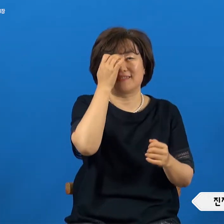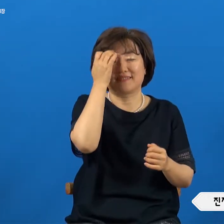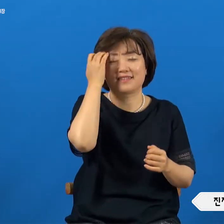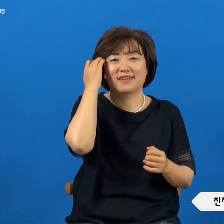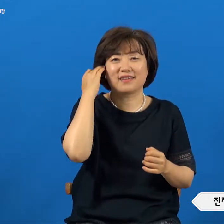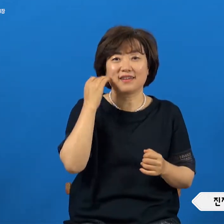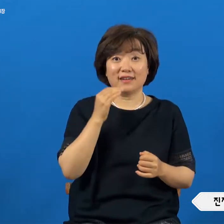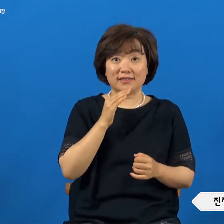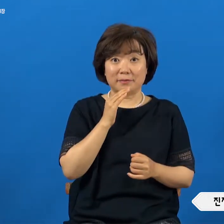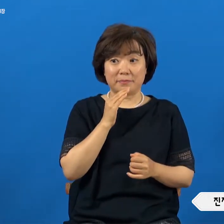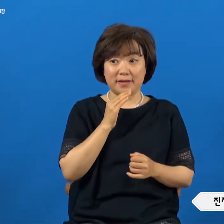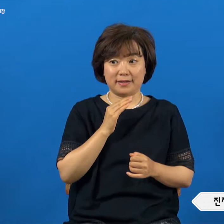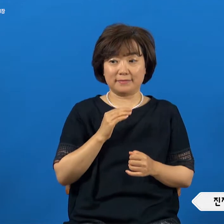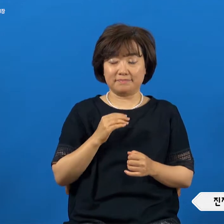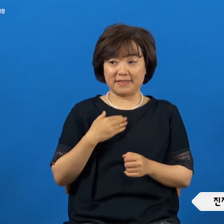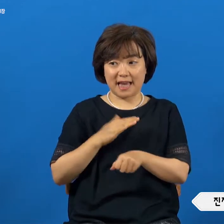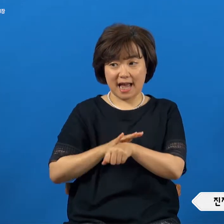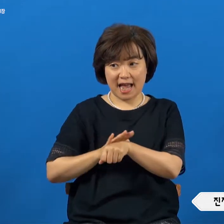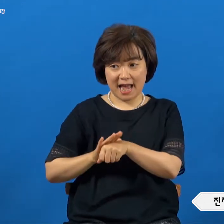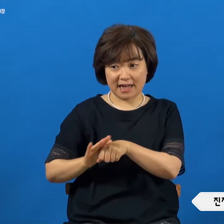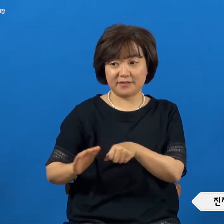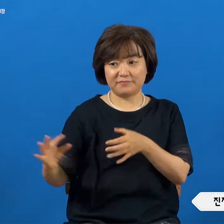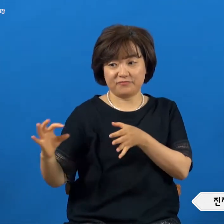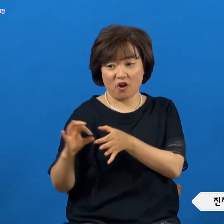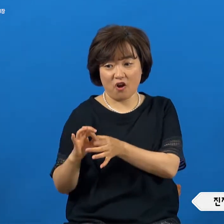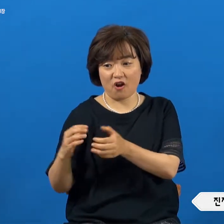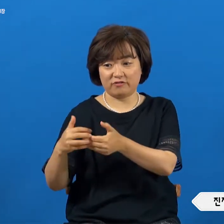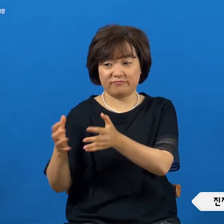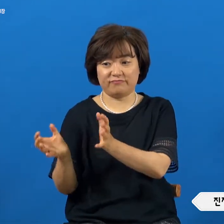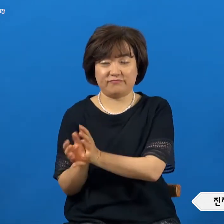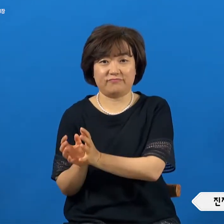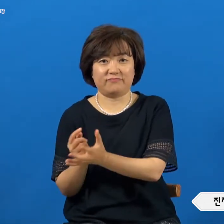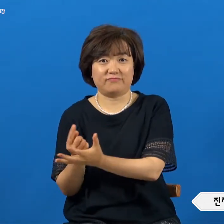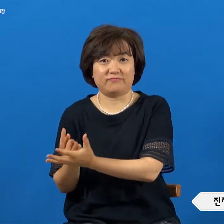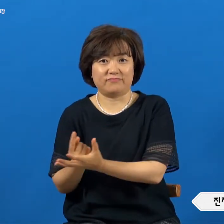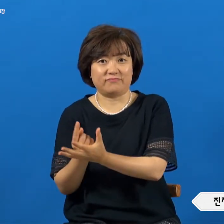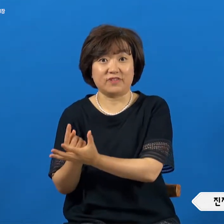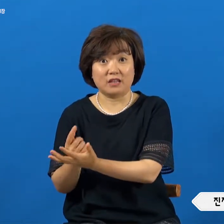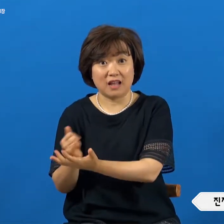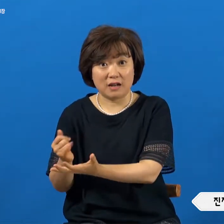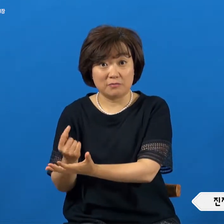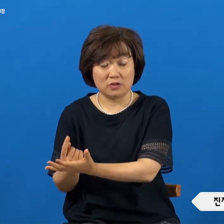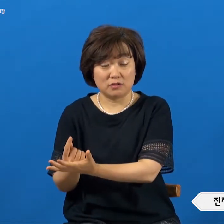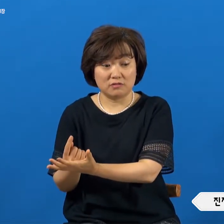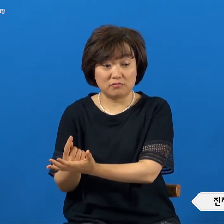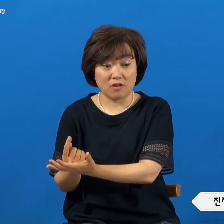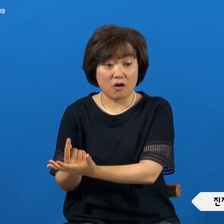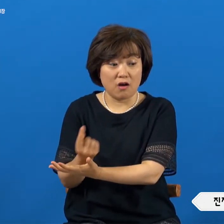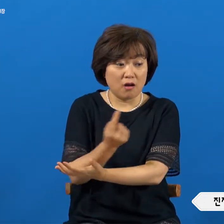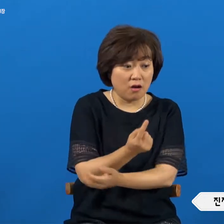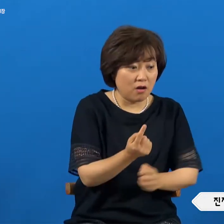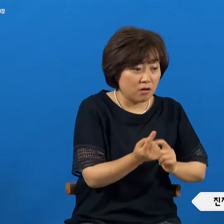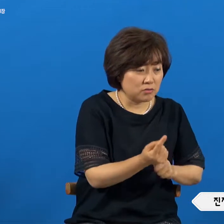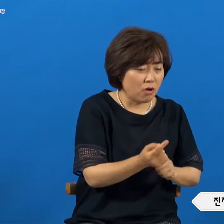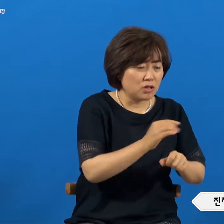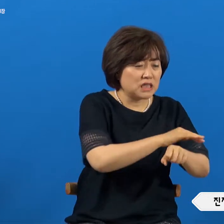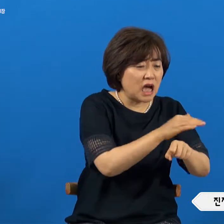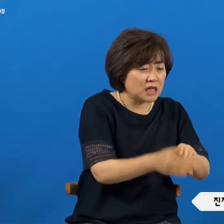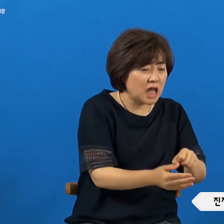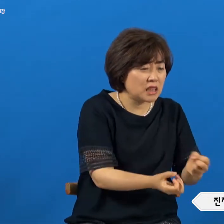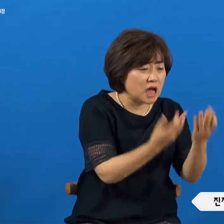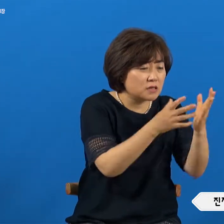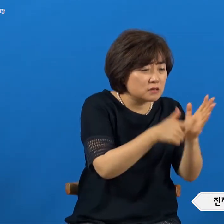정말 목장에 잘 연결되어 있는 분들에게는 목장 식구들이 함께 웁니다. 같이